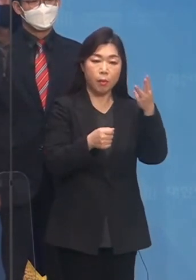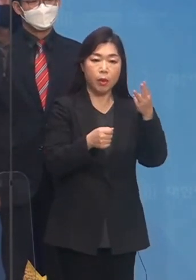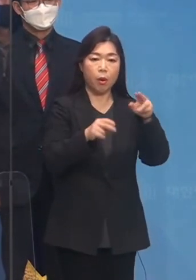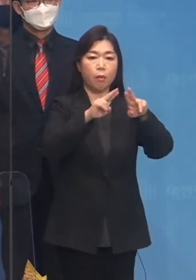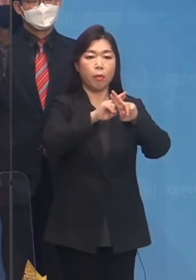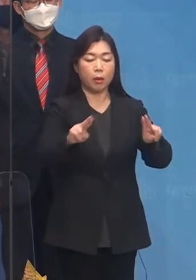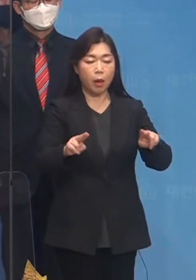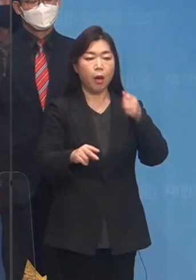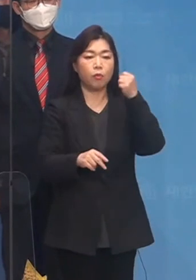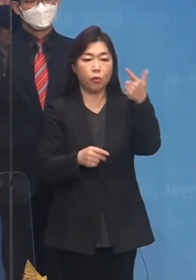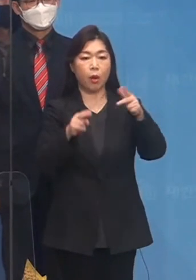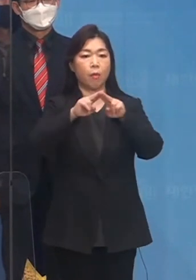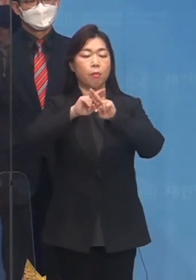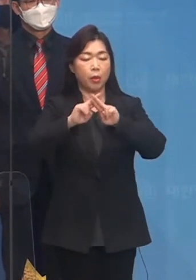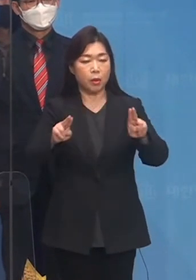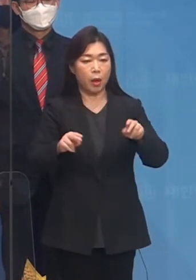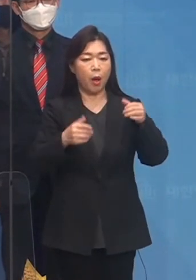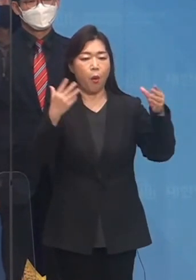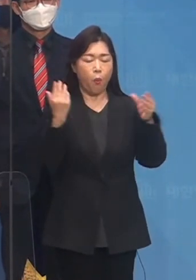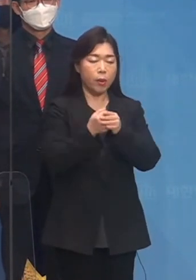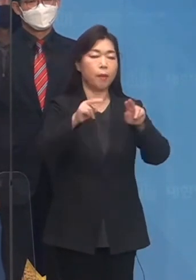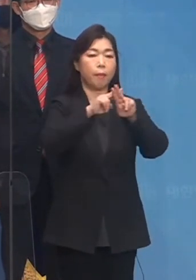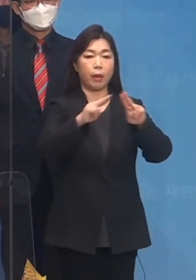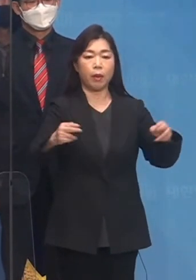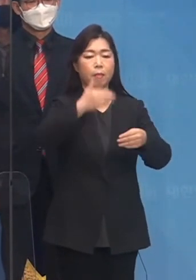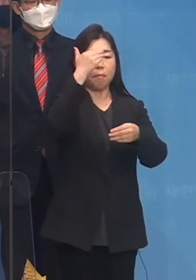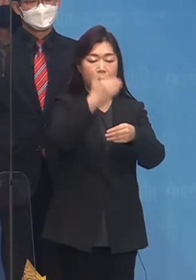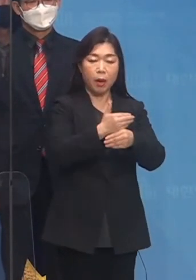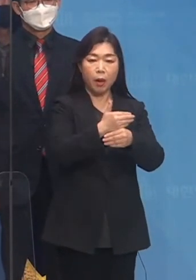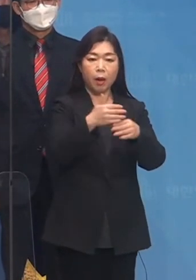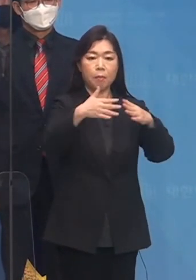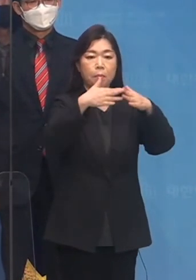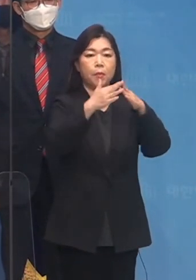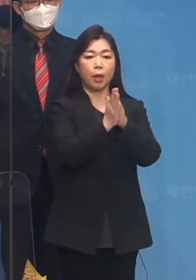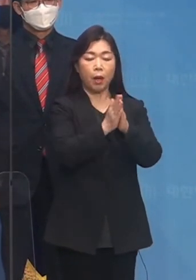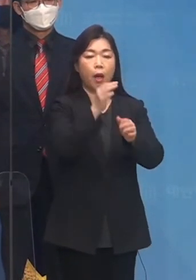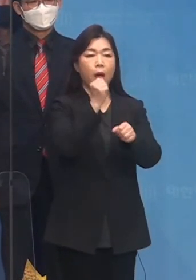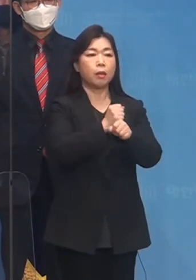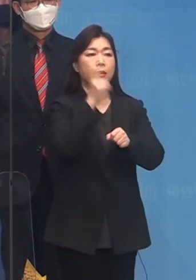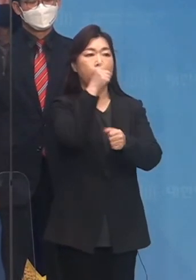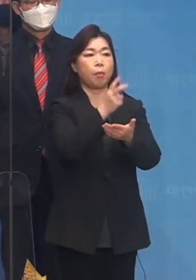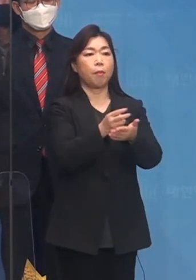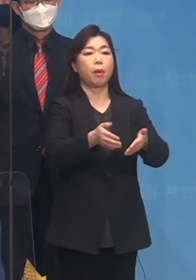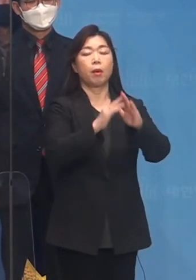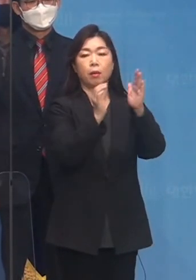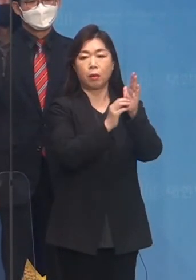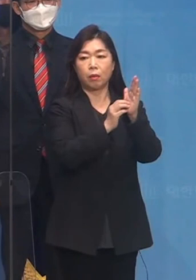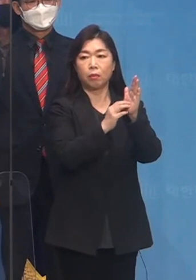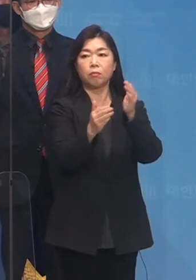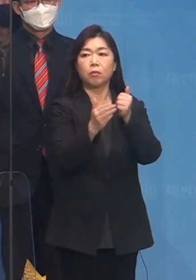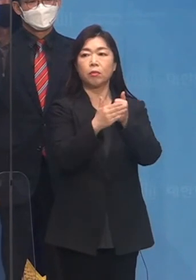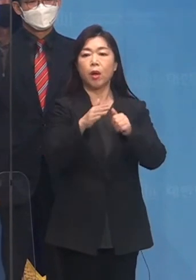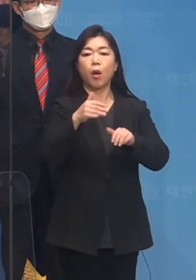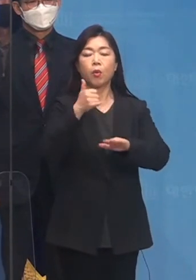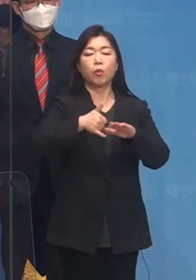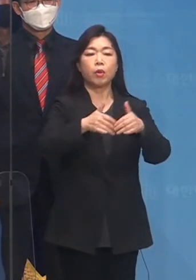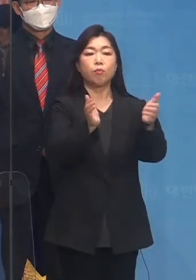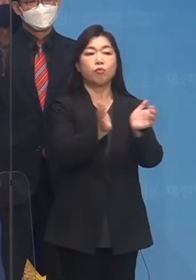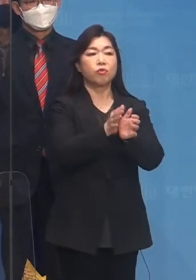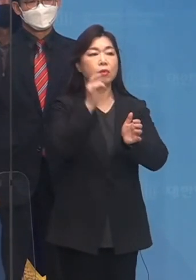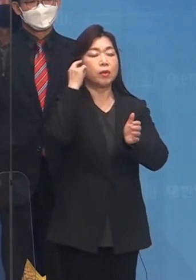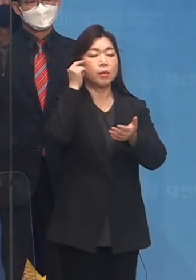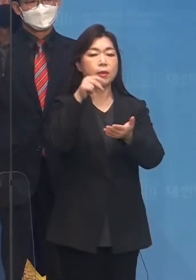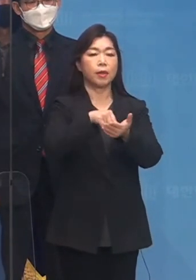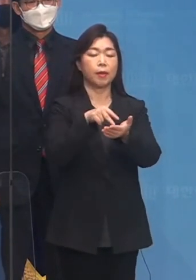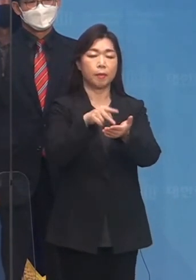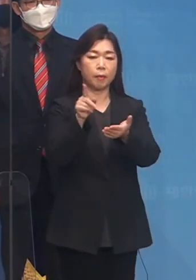폐쇄, 완전 폐쇄, 그렇게 폐쇄로 가는 이 악법을 만들었습니다. 그래서 농림부에서 생각하는